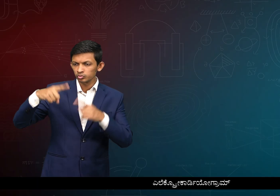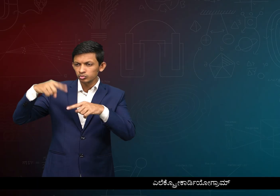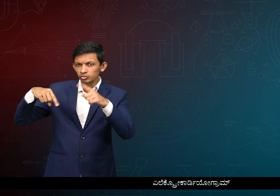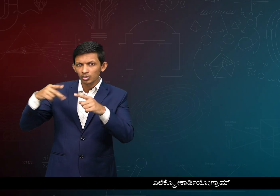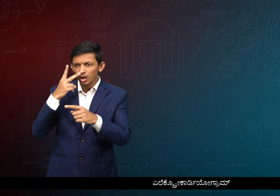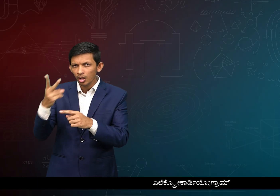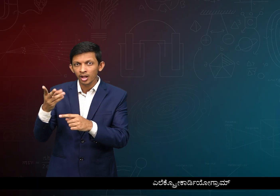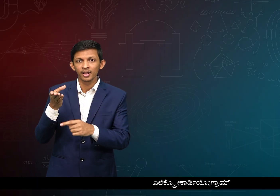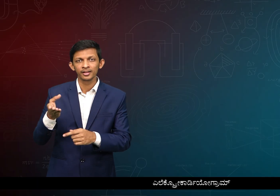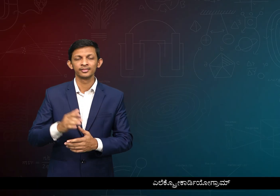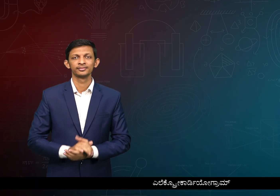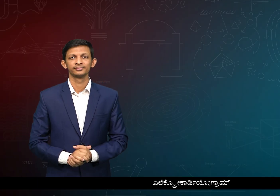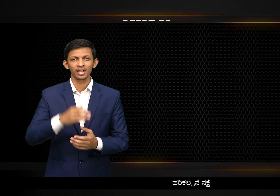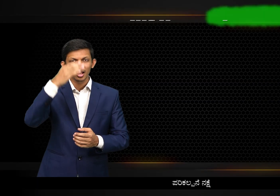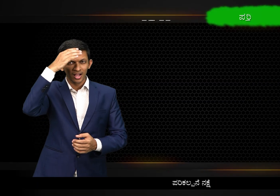ಎಲೆಕ್ಟ್ರೋಕಾರ್ಡಿಯೋಗ್ರಾಮ್.